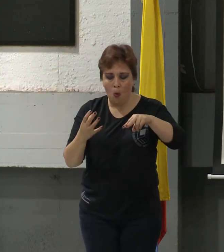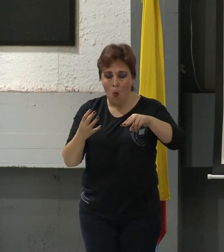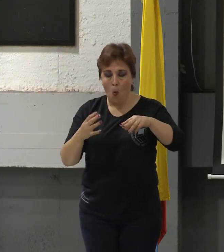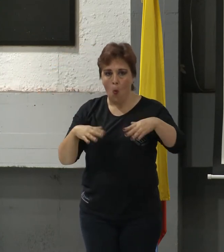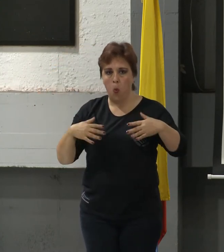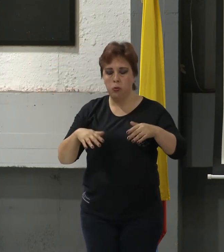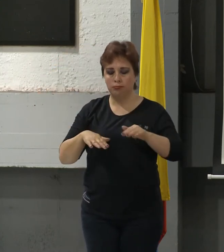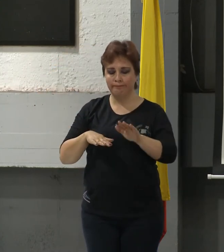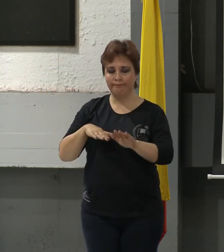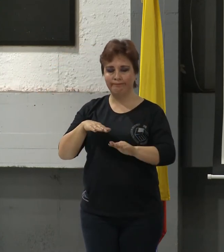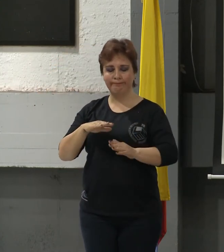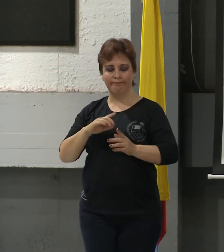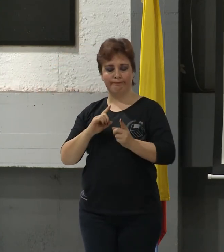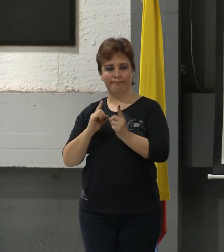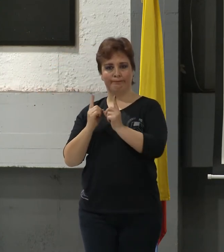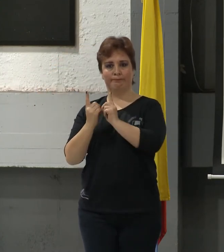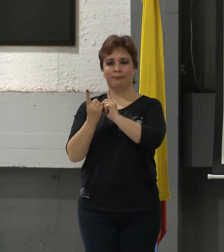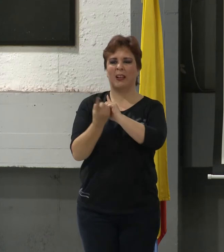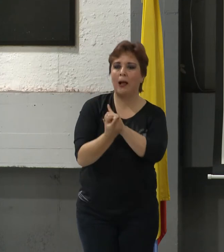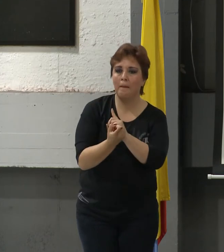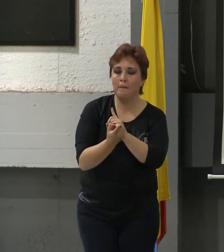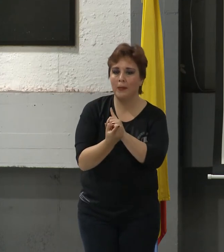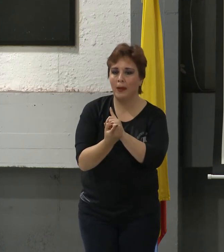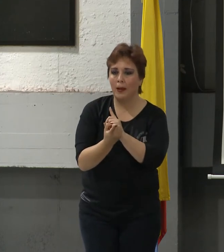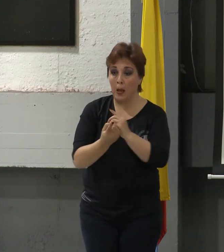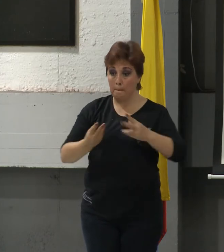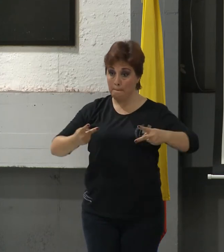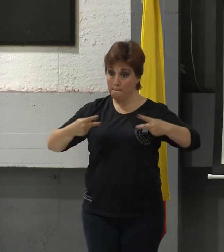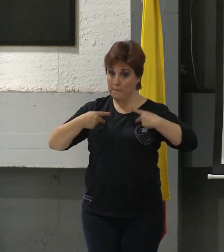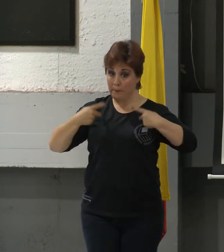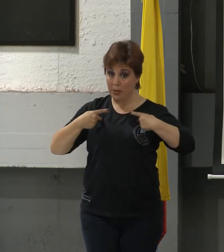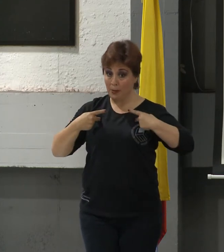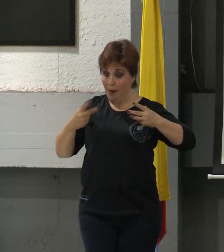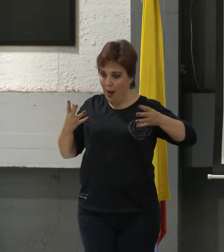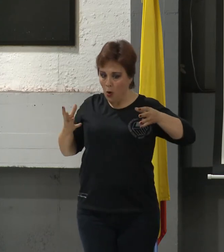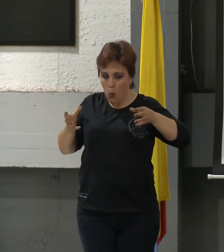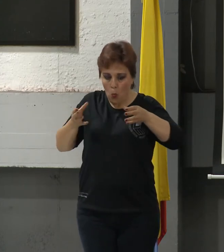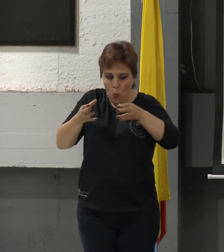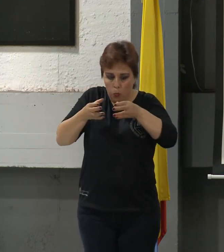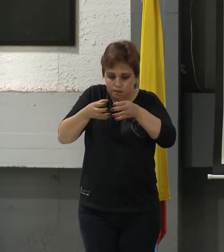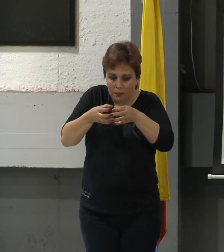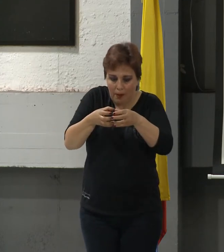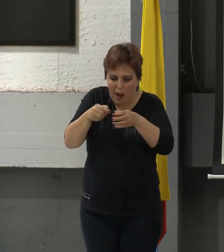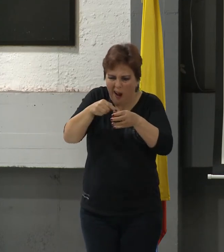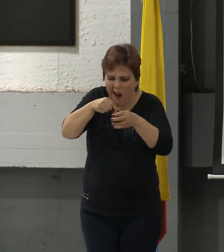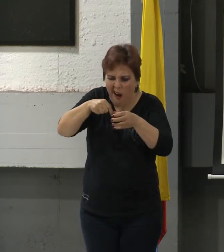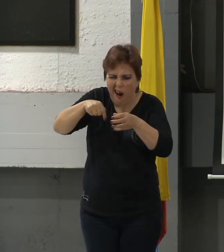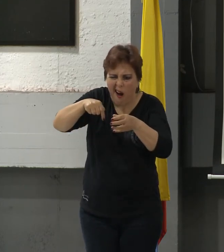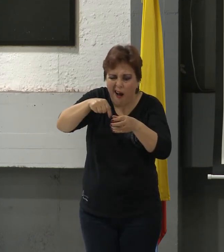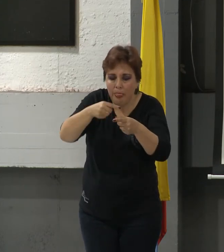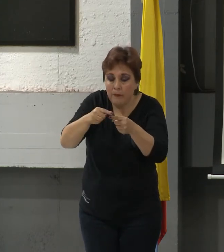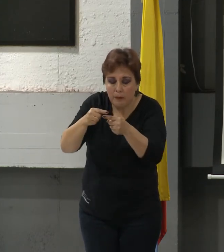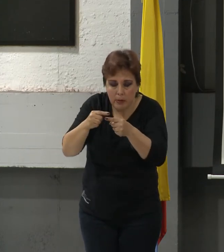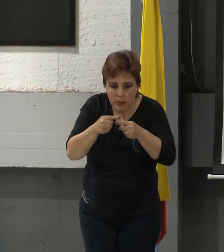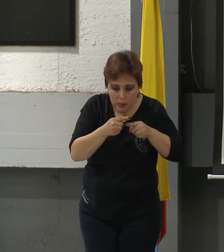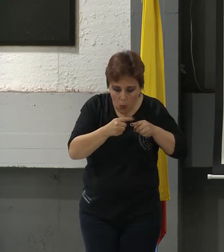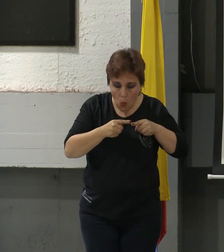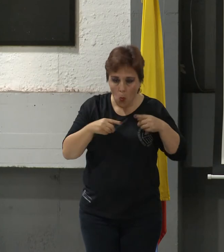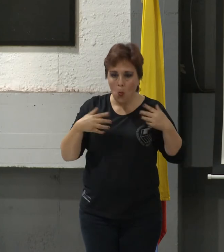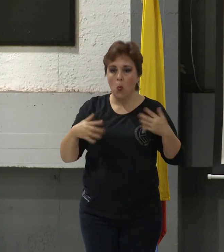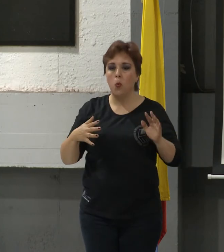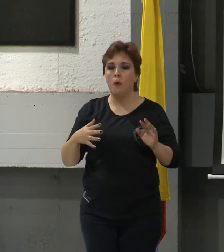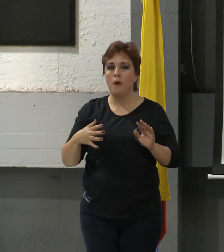vivir entre diferentes por eso es ese eslogan que estamos trabajando en el colegio de